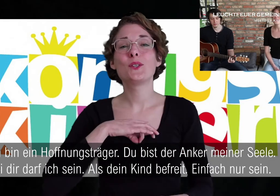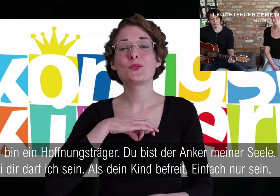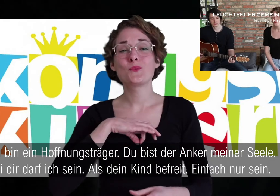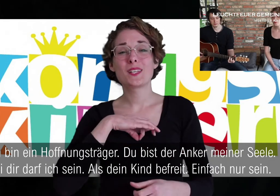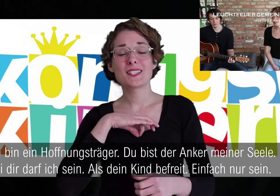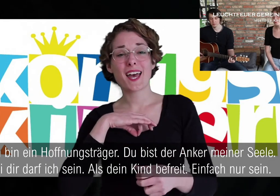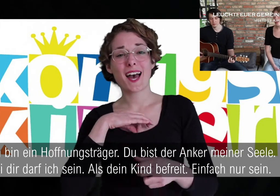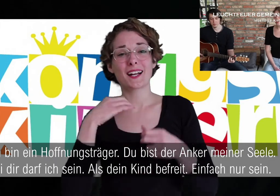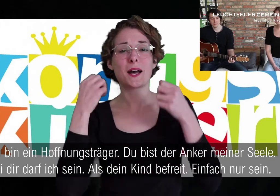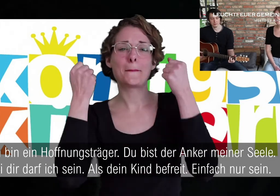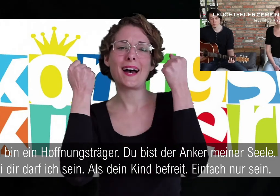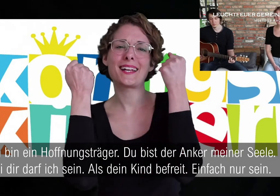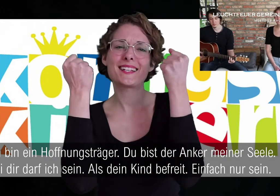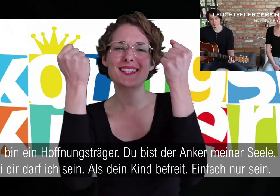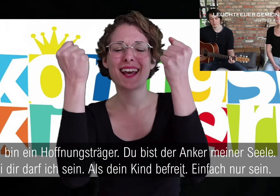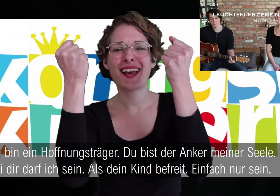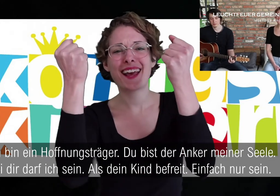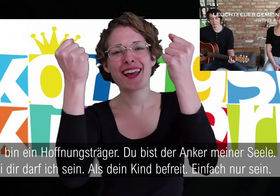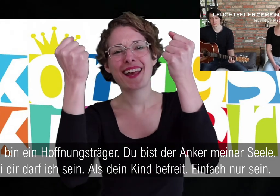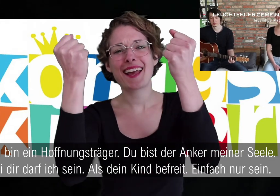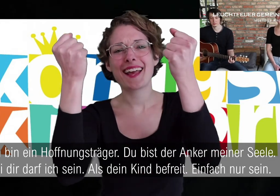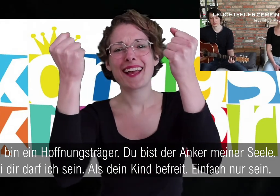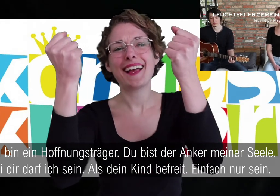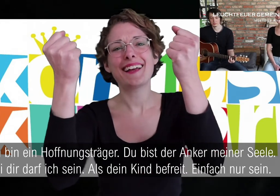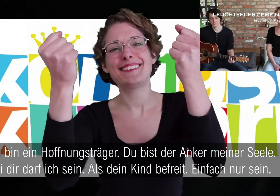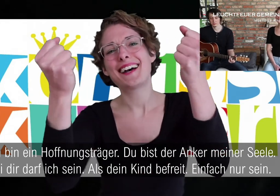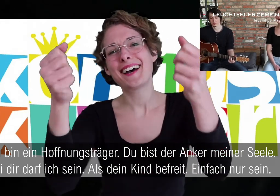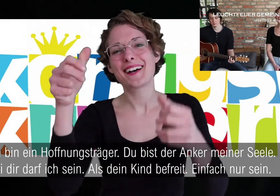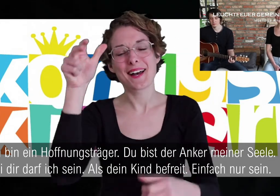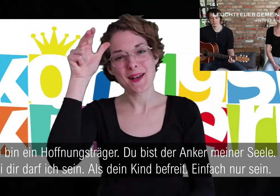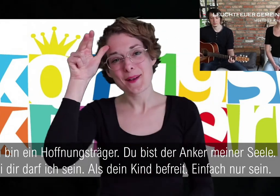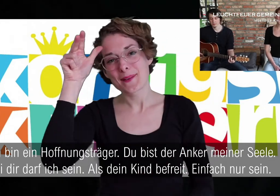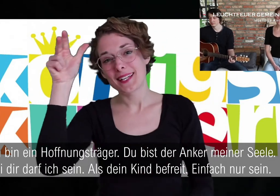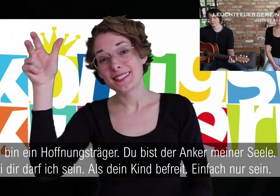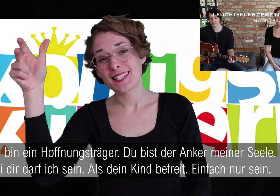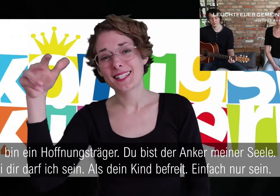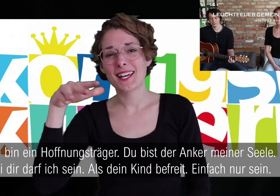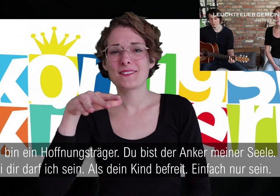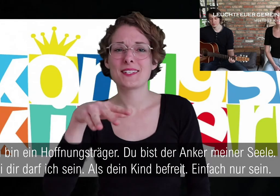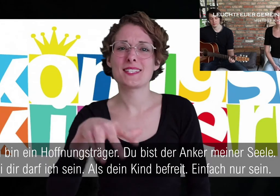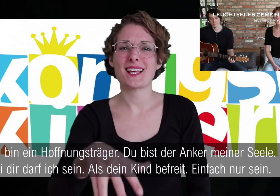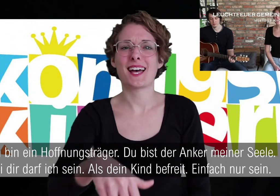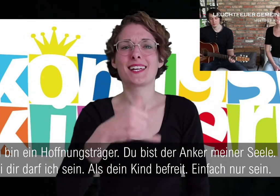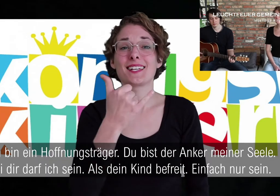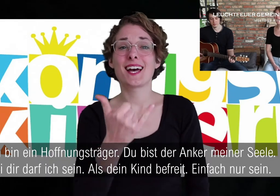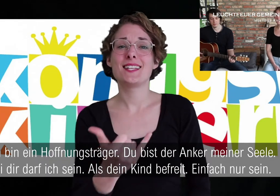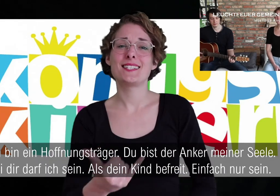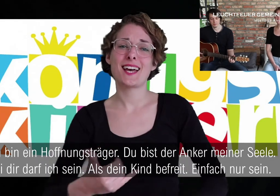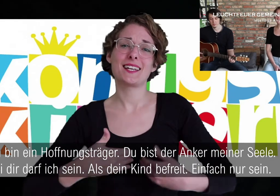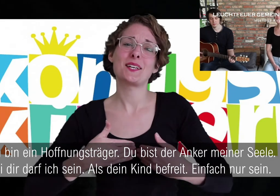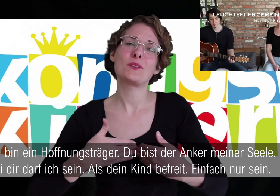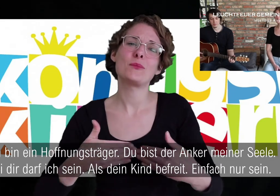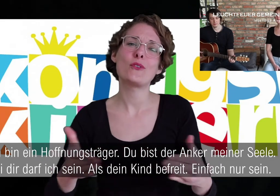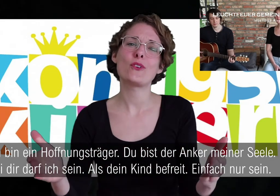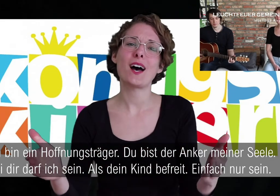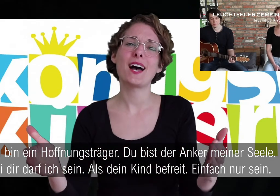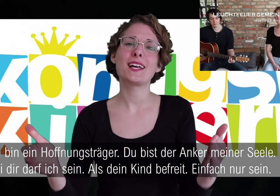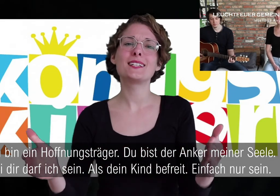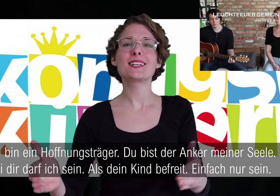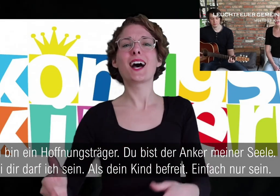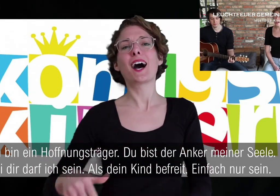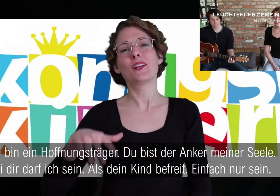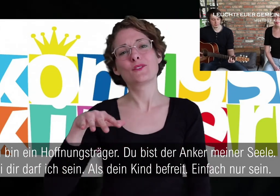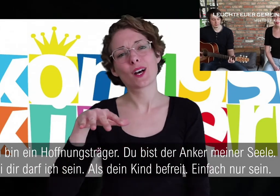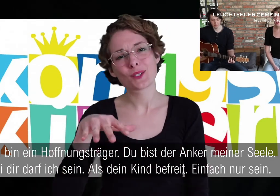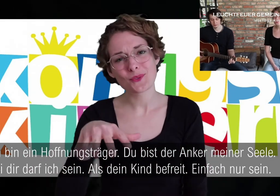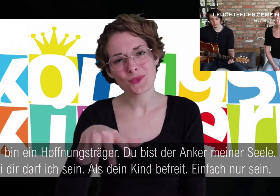Hoffnungsträger. Du bist der Anker meiner Seele, bei dir darf ich sein, als dein Kind